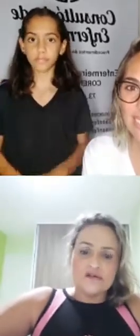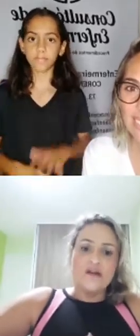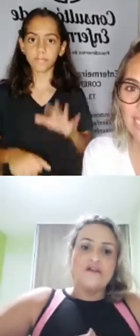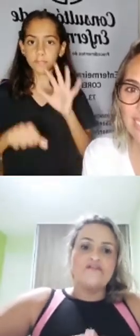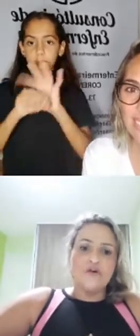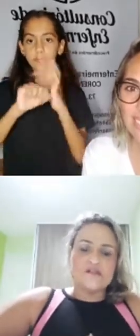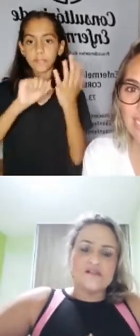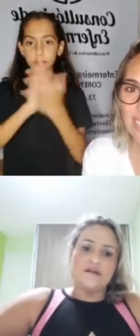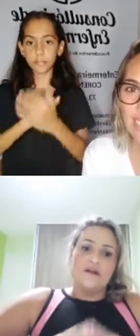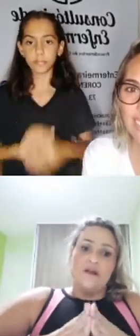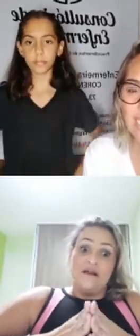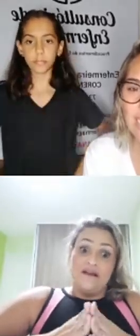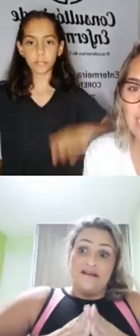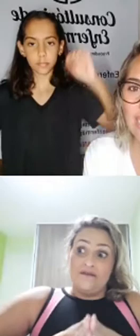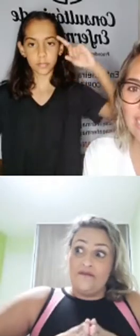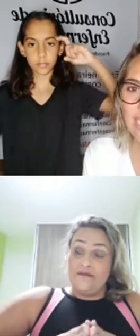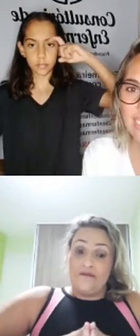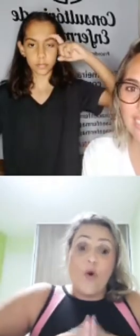vírus fosse